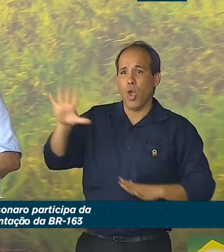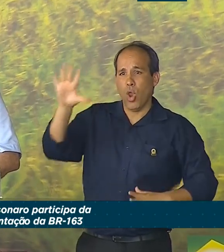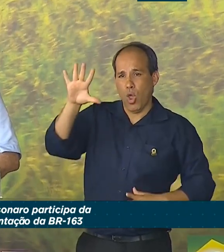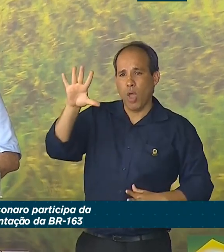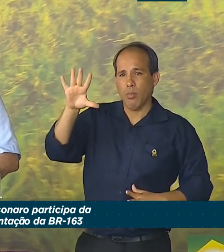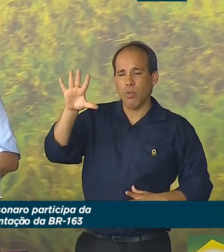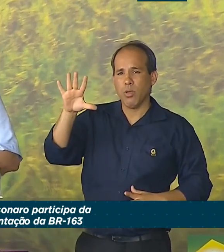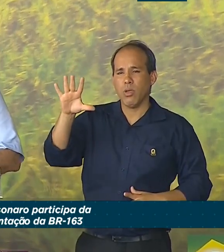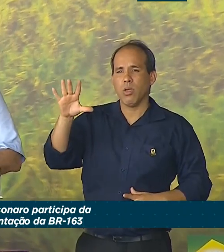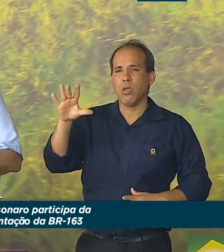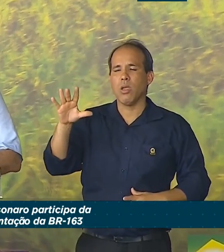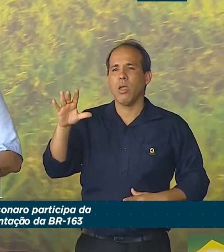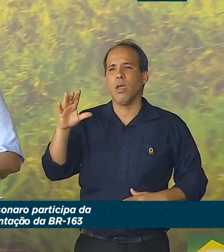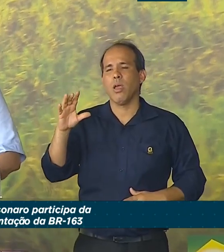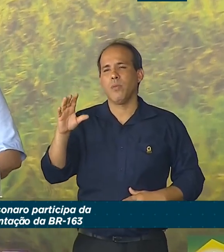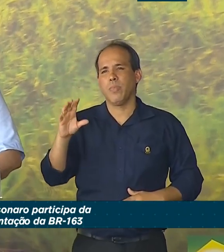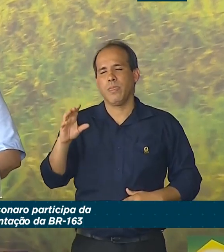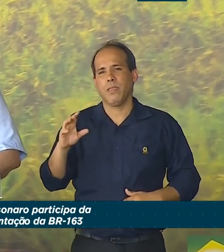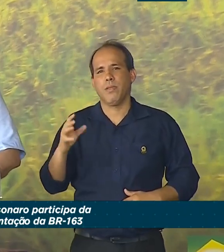atirou,